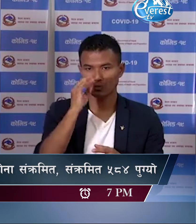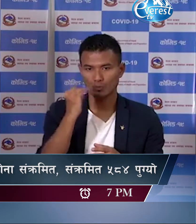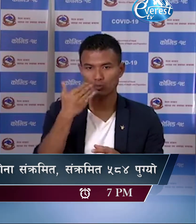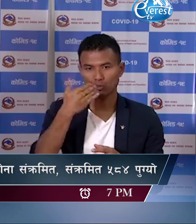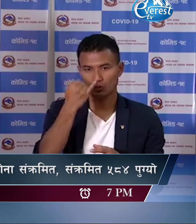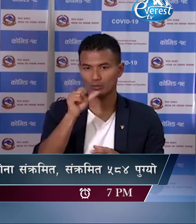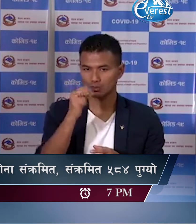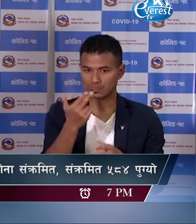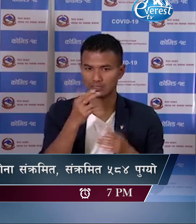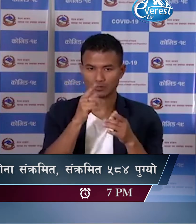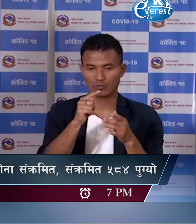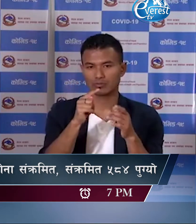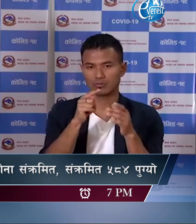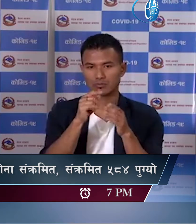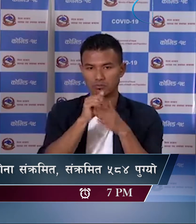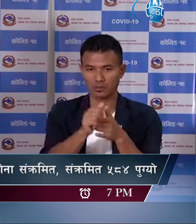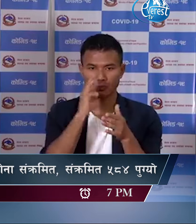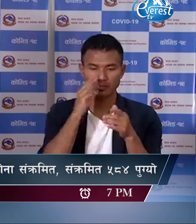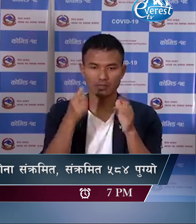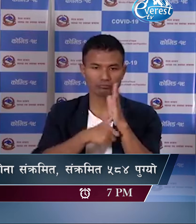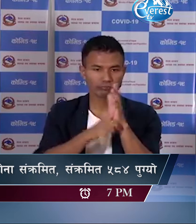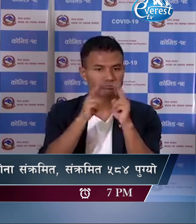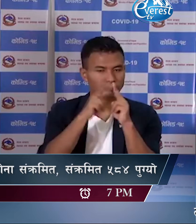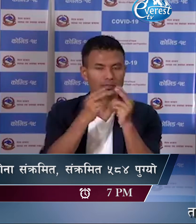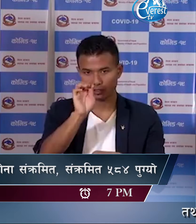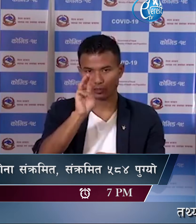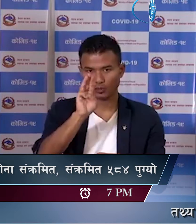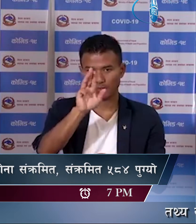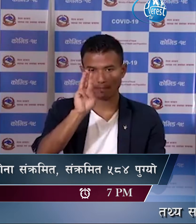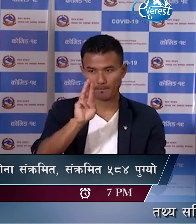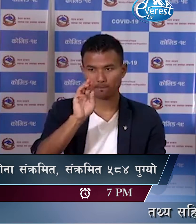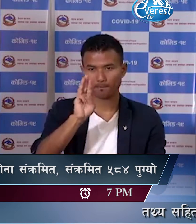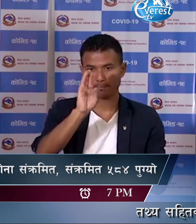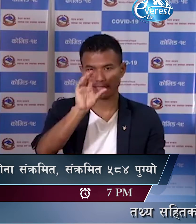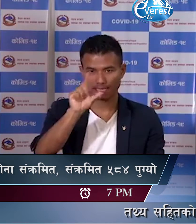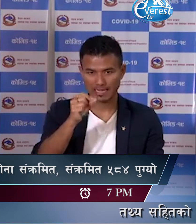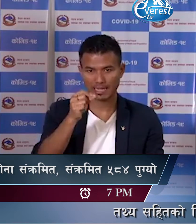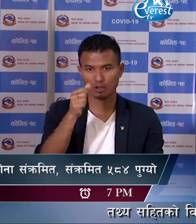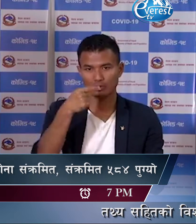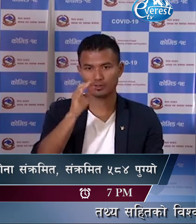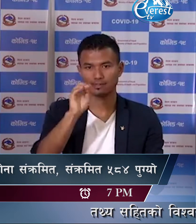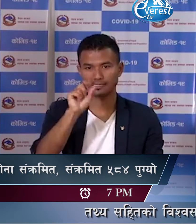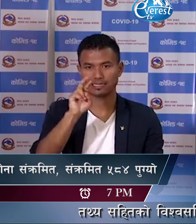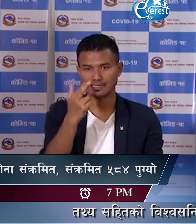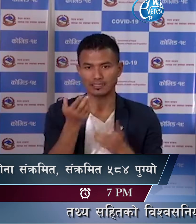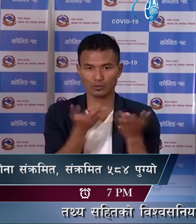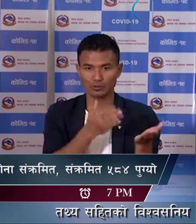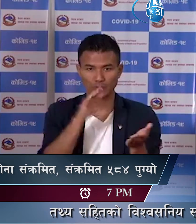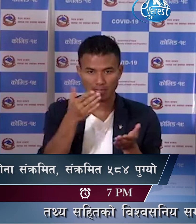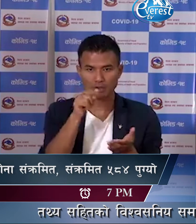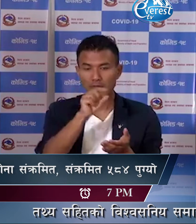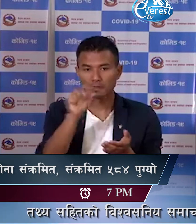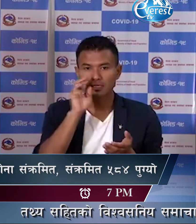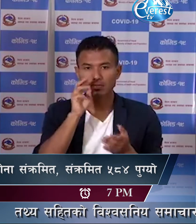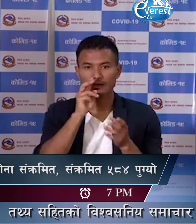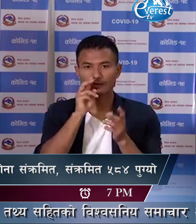अगुवाईमा कन्ट्याक्ट ट्रेसिङ गर्ने कार्य सुरु भएको छ। मन्त्रालयका प्रवक्ता डाक्टर विकास देवकोटाका अनुसार बाँकेमा